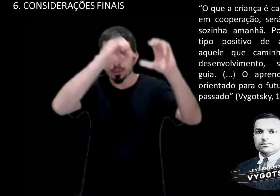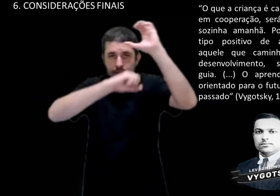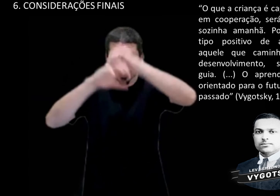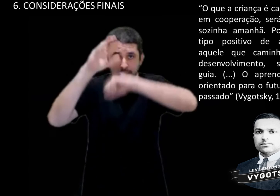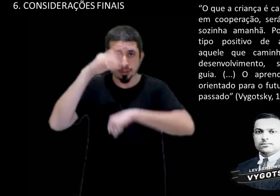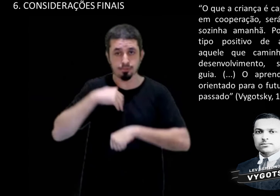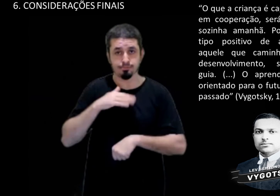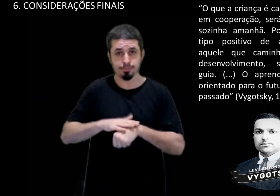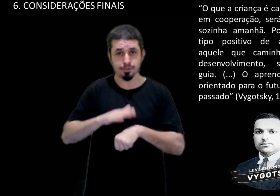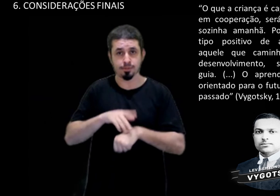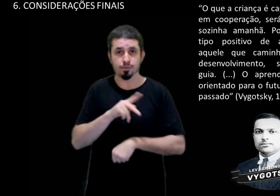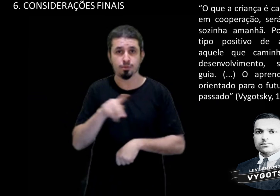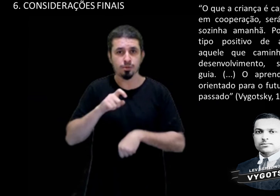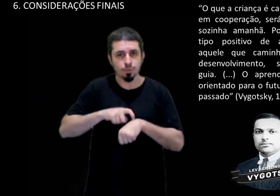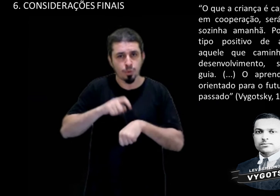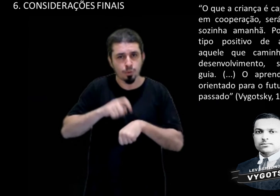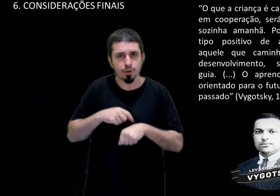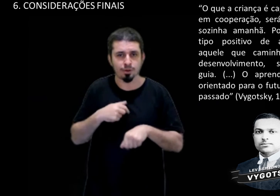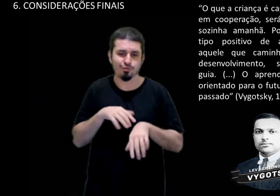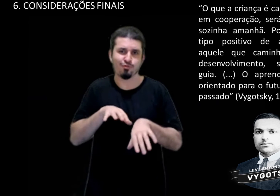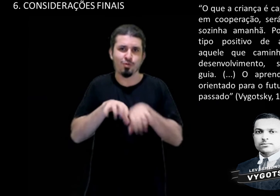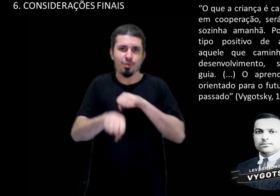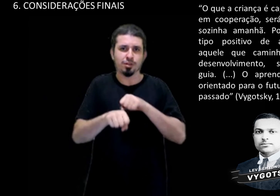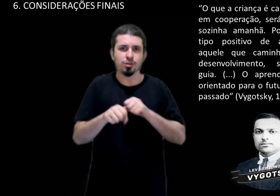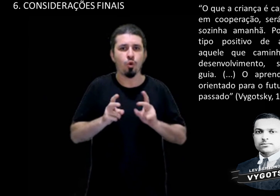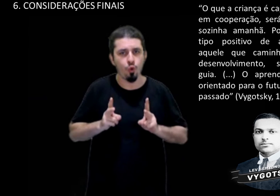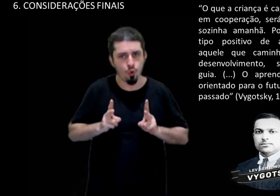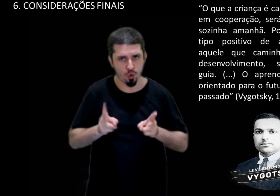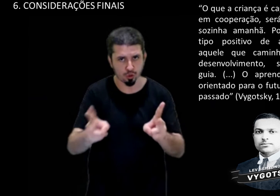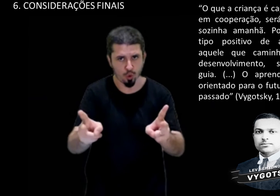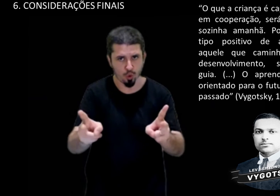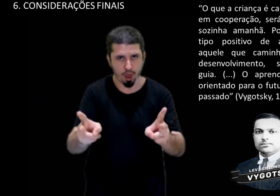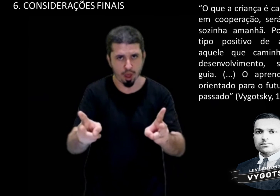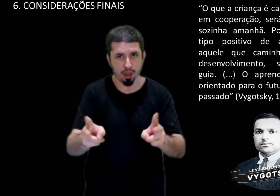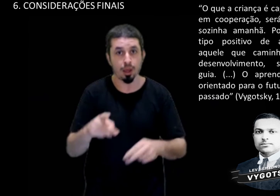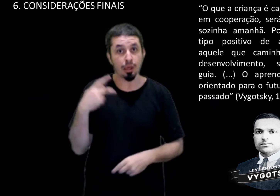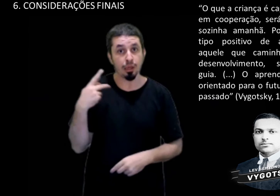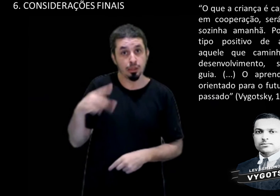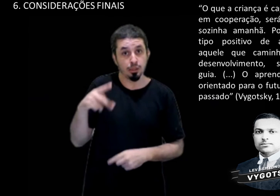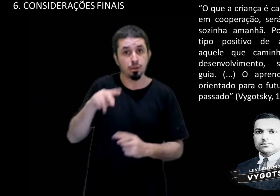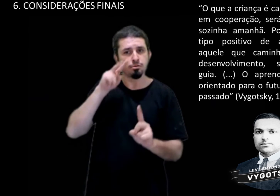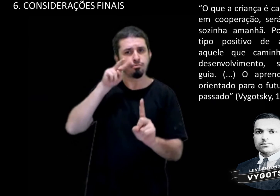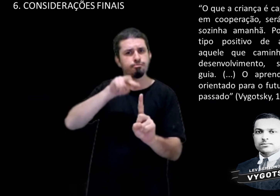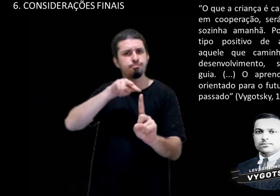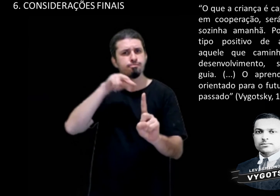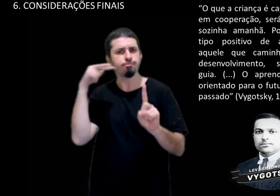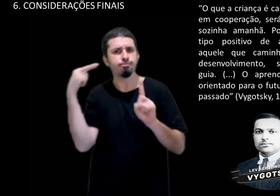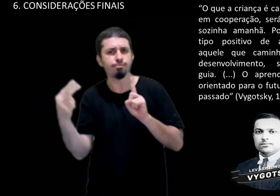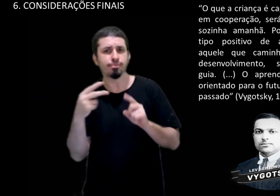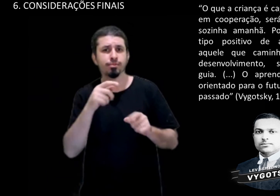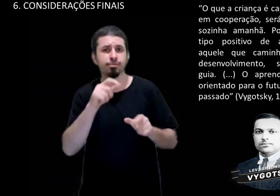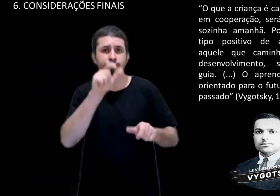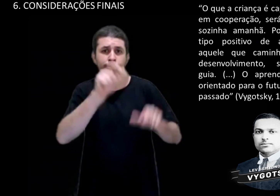aula, através da construção de objetos de aprendizagem pelos professores em seus momentos de formação